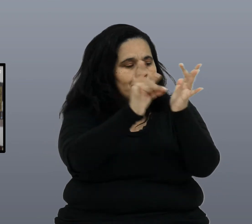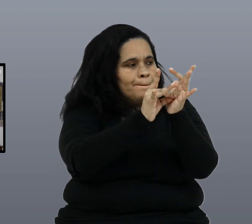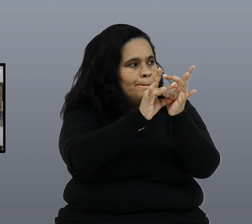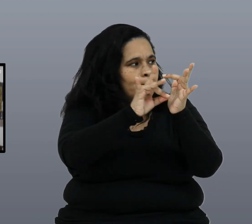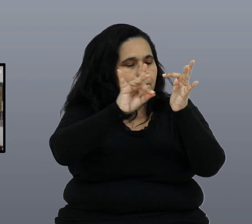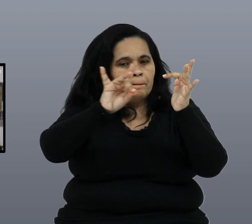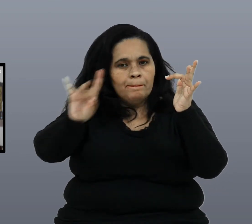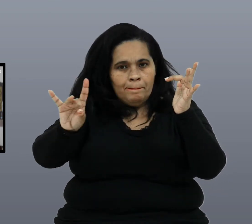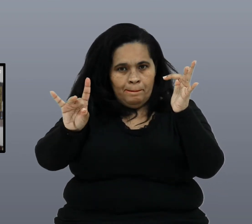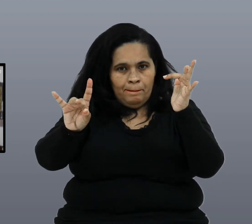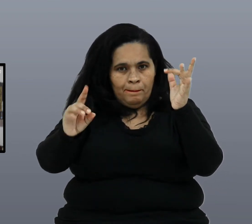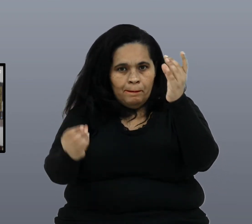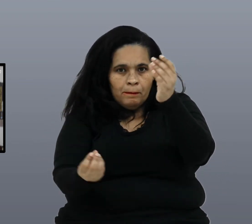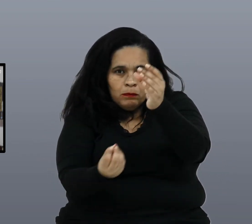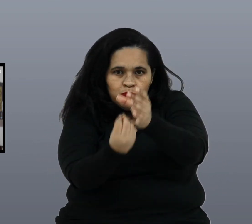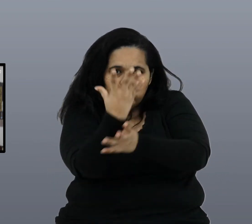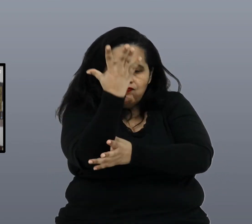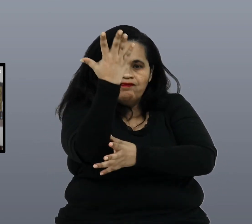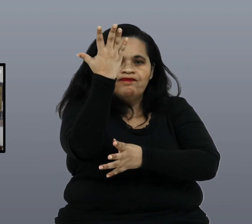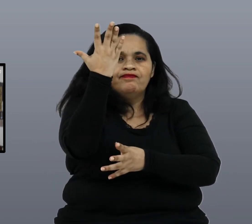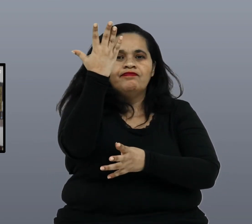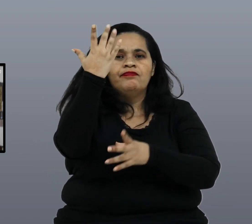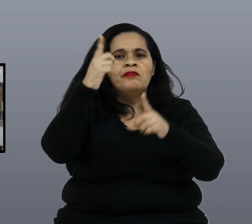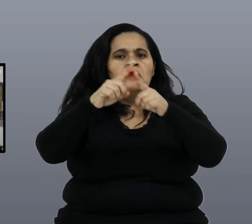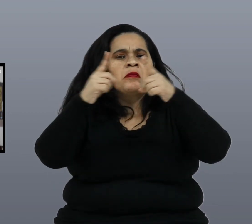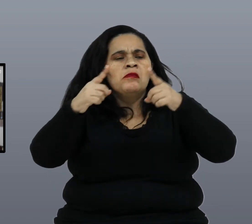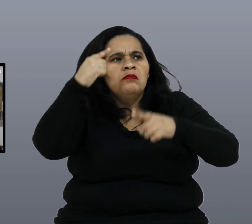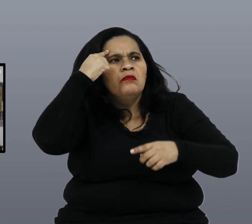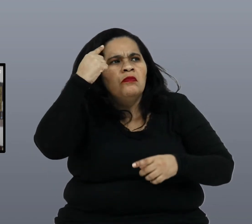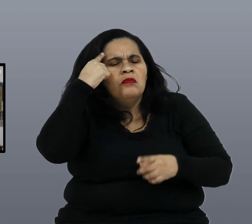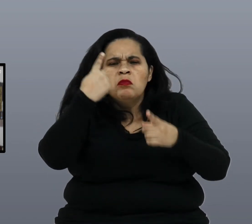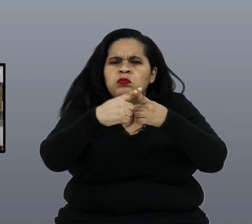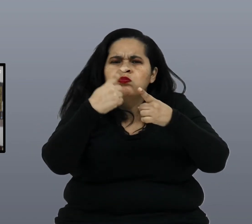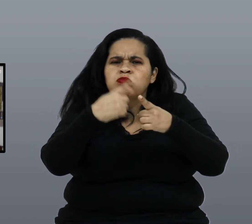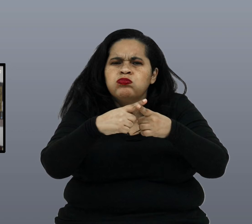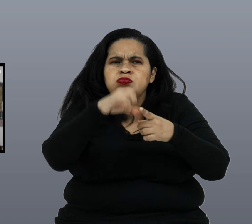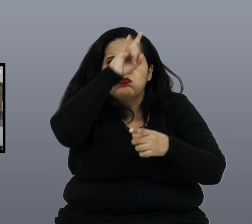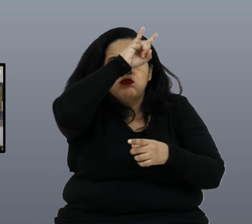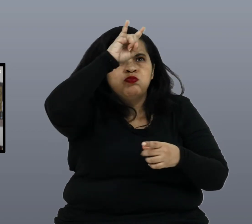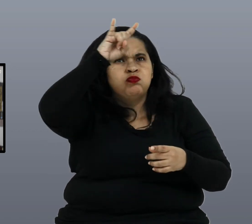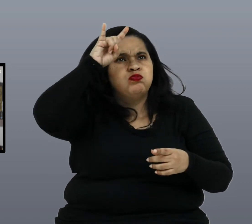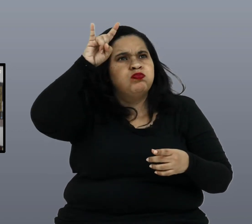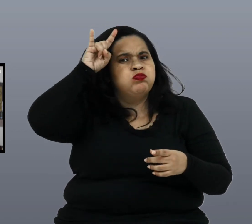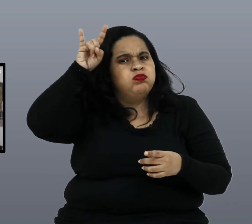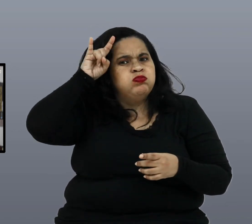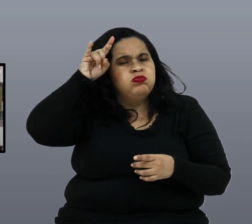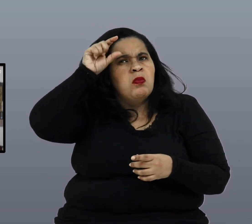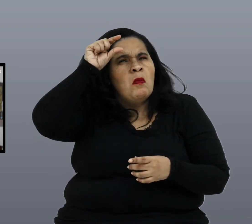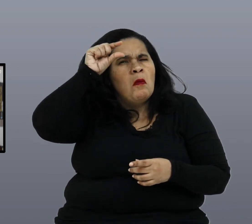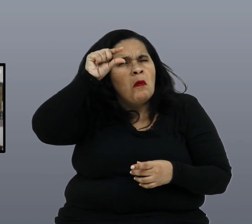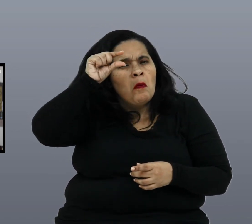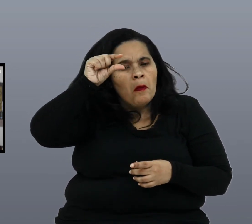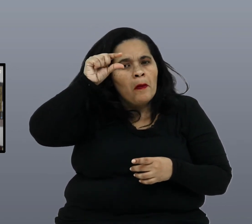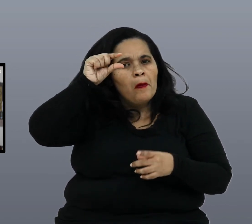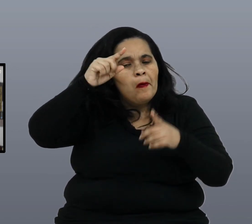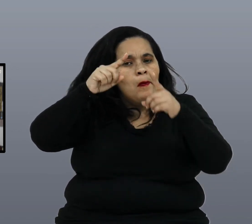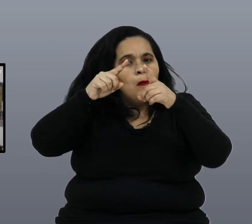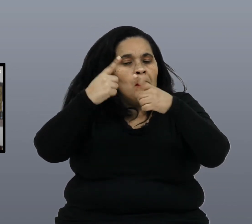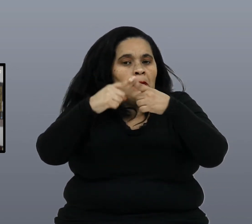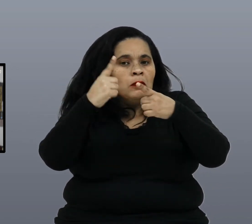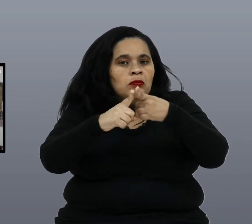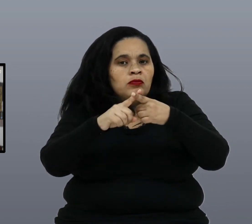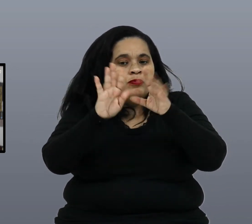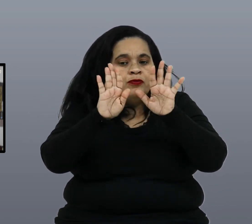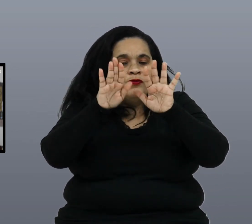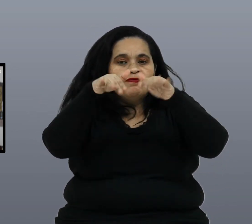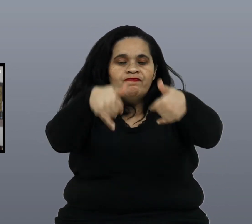vai se levantar. E eu digo, por que ele é a ponta pequena? Porque ele não dá tempo dele crescer. Diz a Bíblia que no final dos